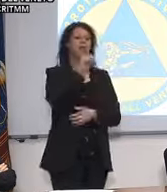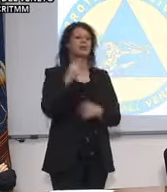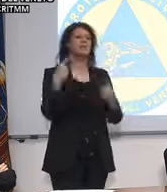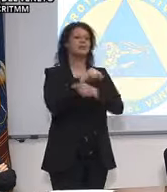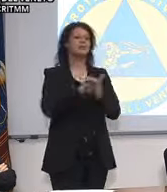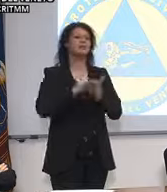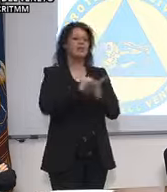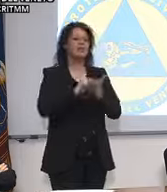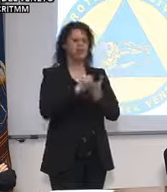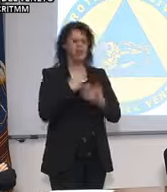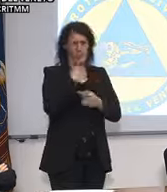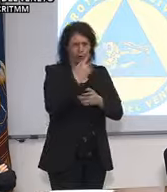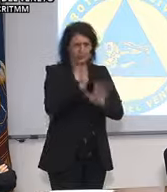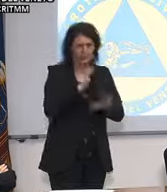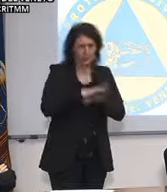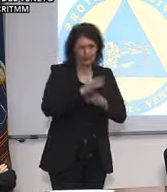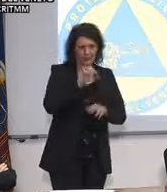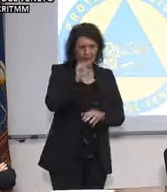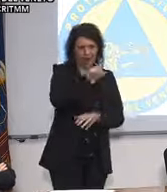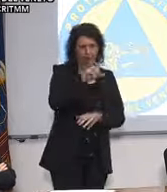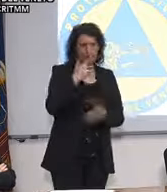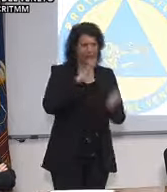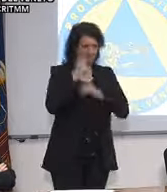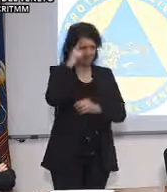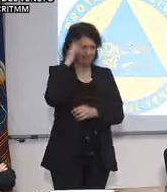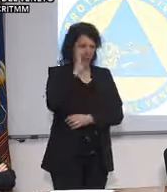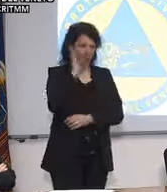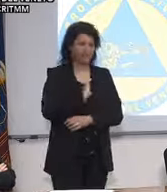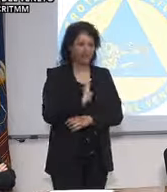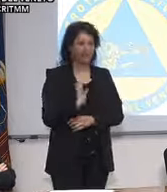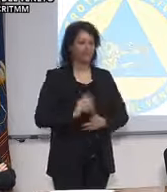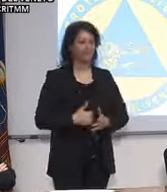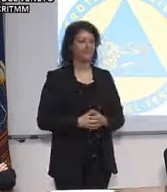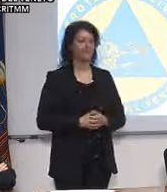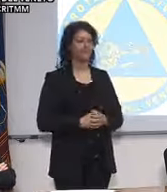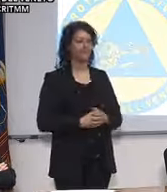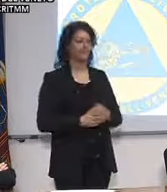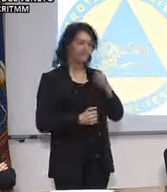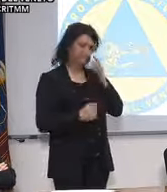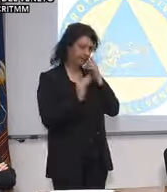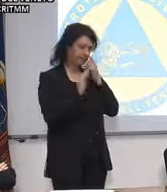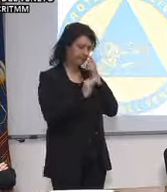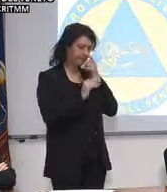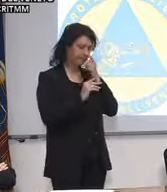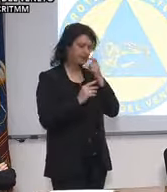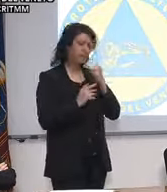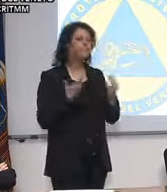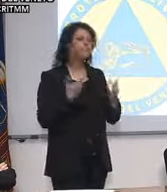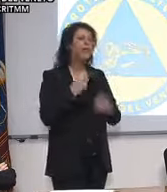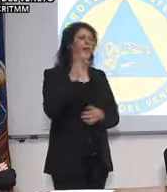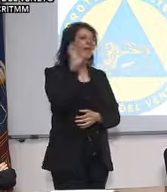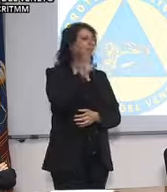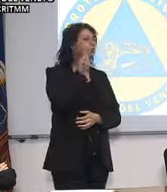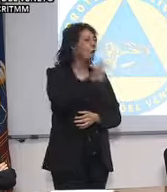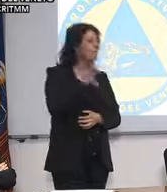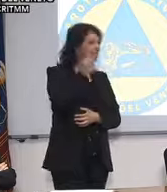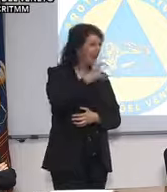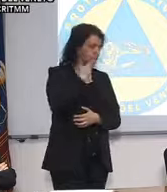la regolare, è una follia. Ma a livello di rapporti con il governo, cioè le regioni, la regione Veneto se non altro chiede una